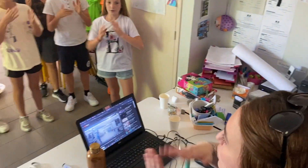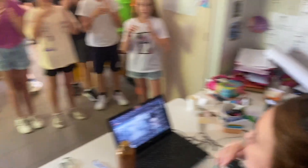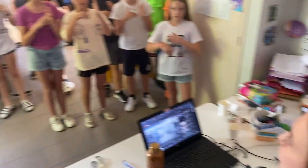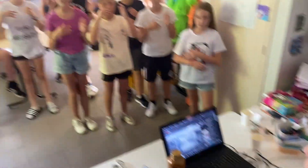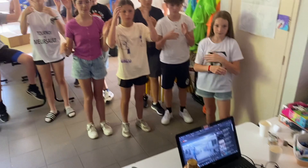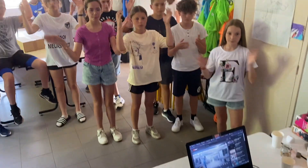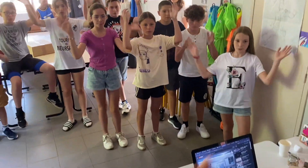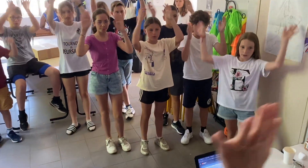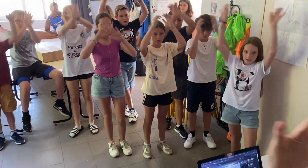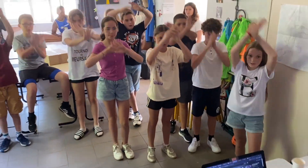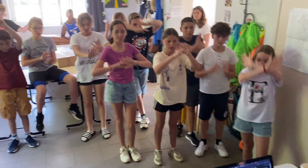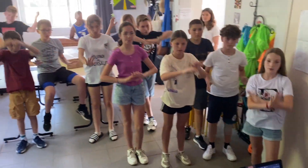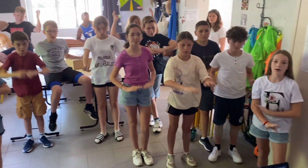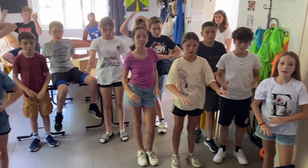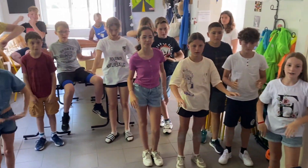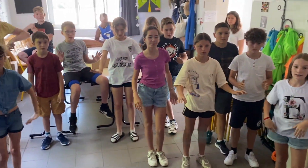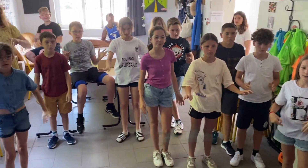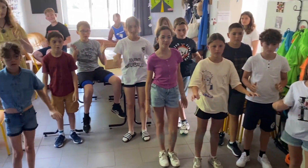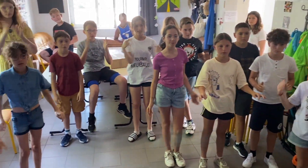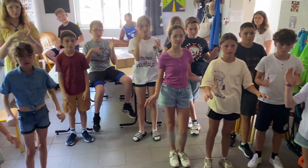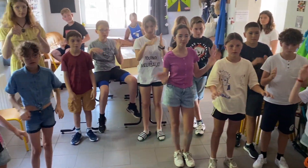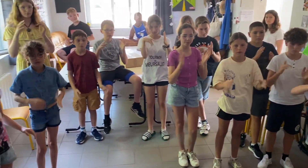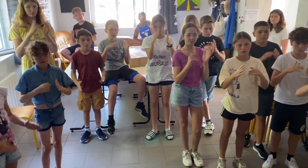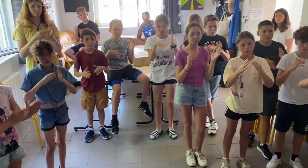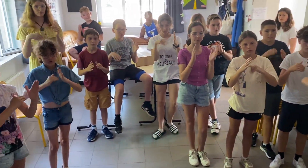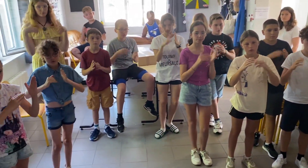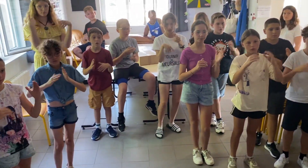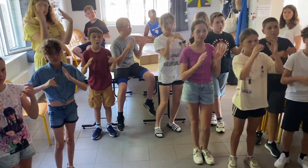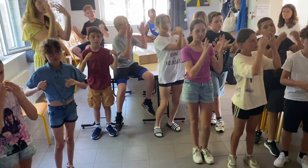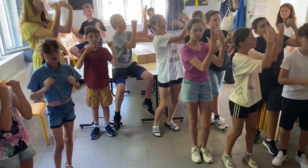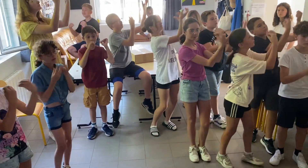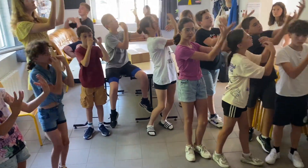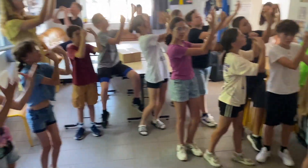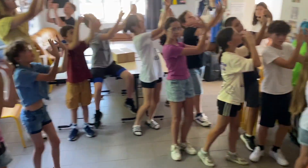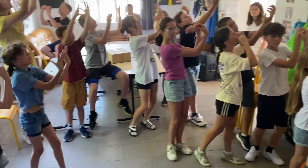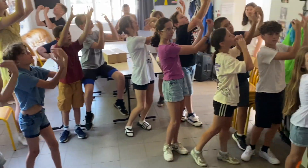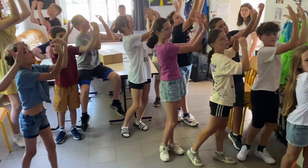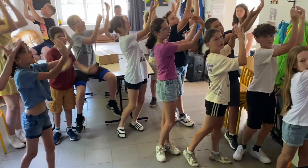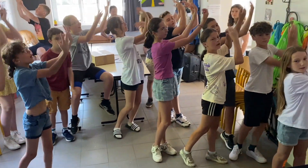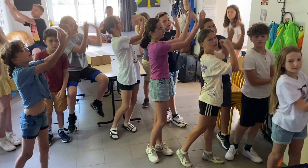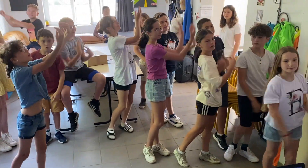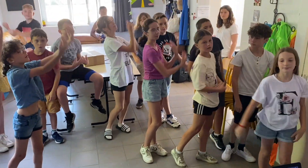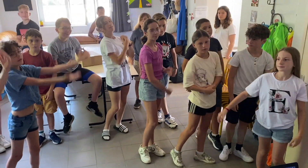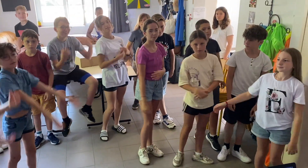chanson pour un soir, une chanson pour y croire. Vous êtes magnifiques.